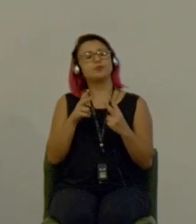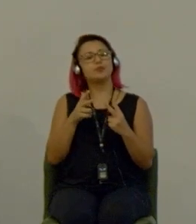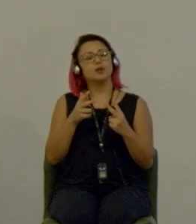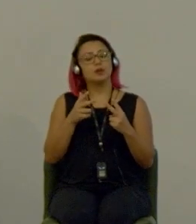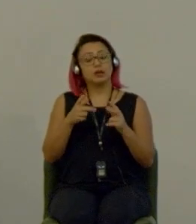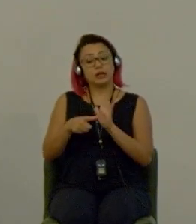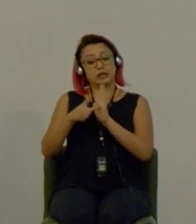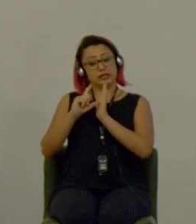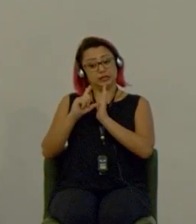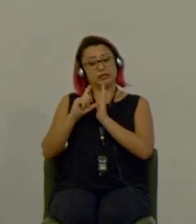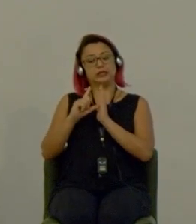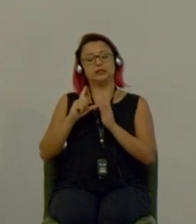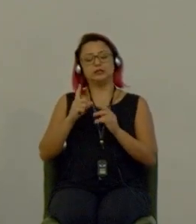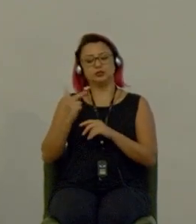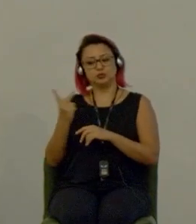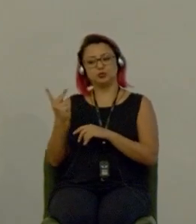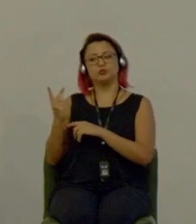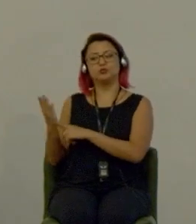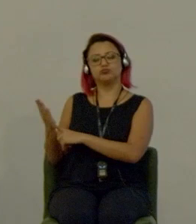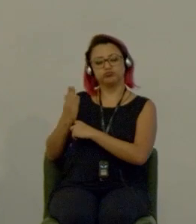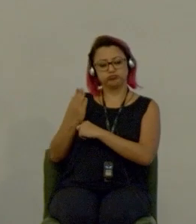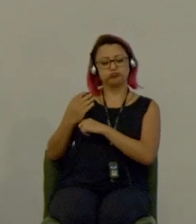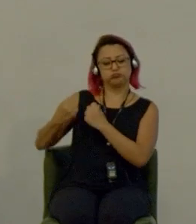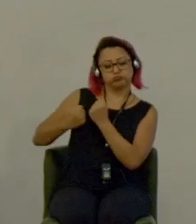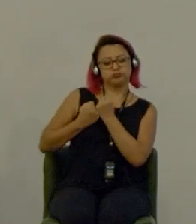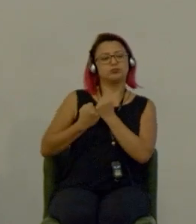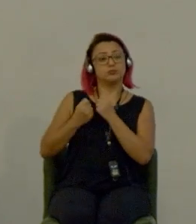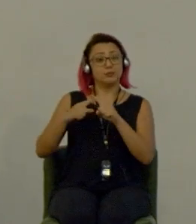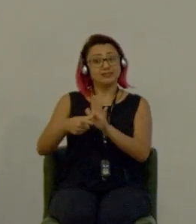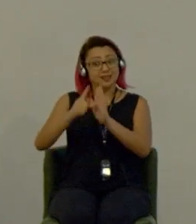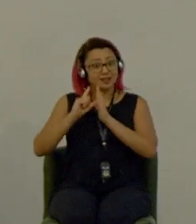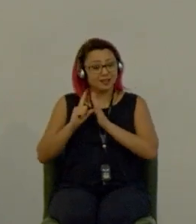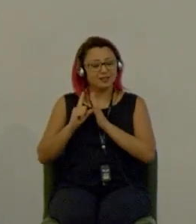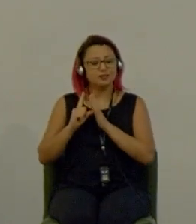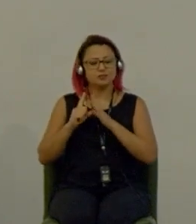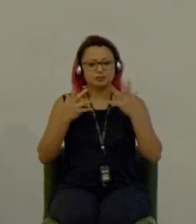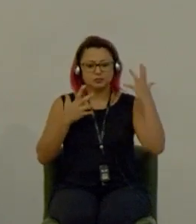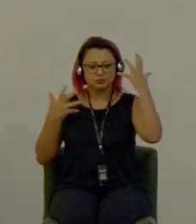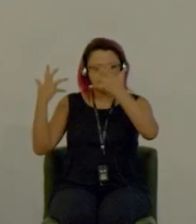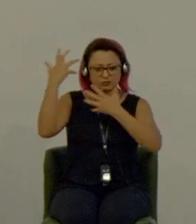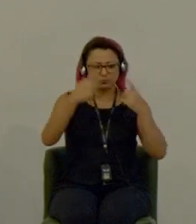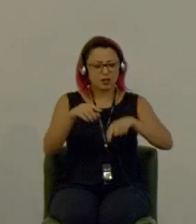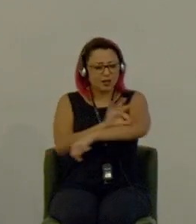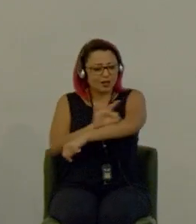collaboratrices, elles étaient un peu désespérées, voilà, comme jeunes architectes.